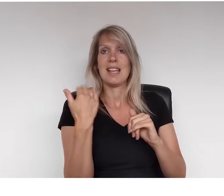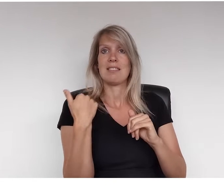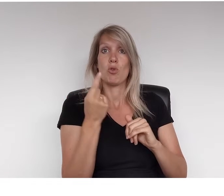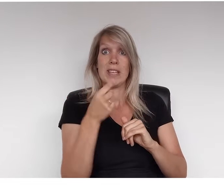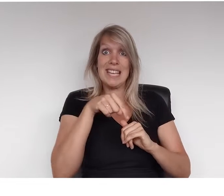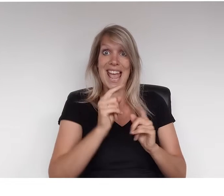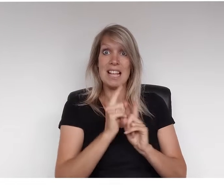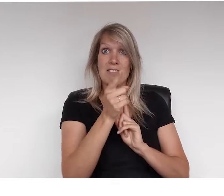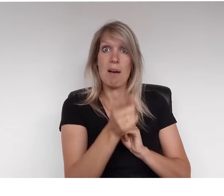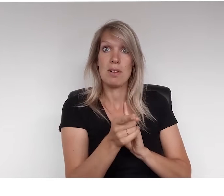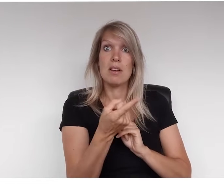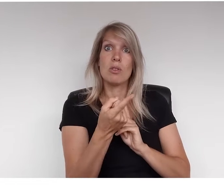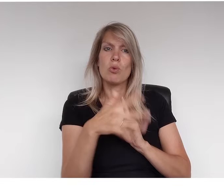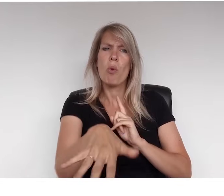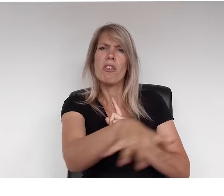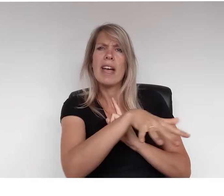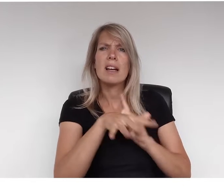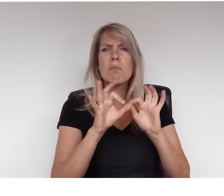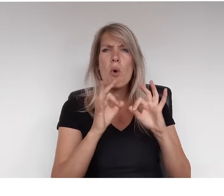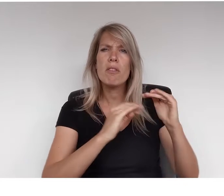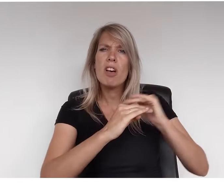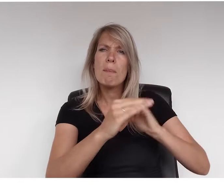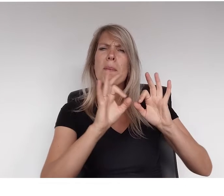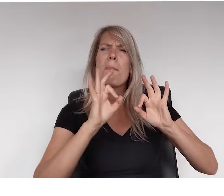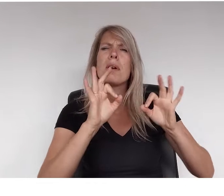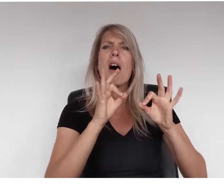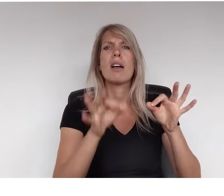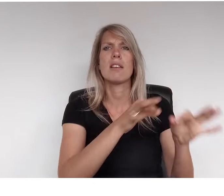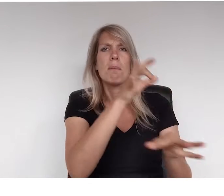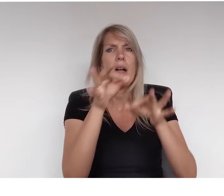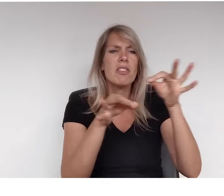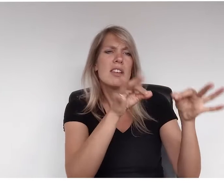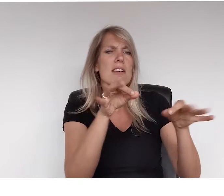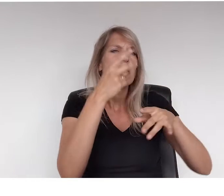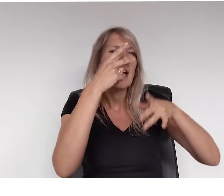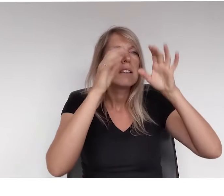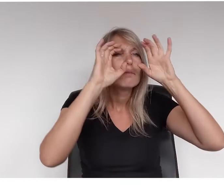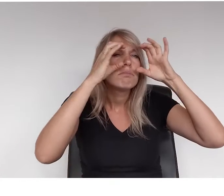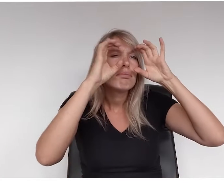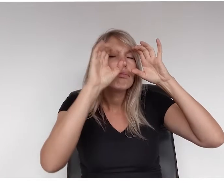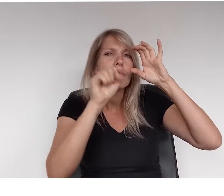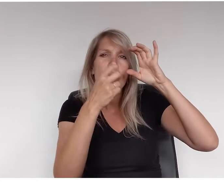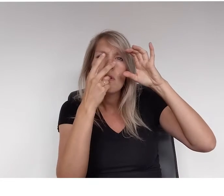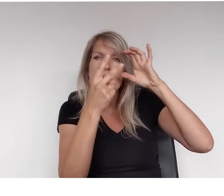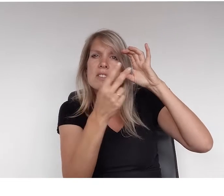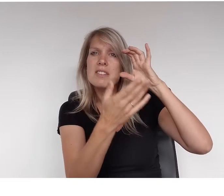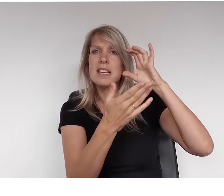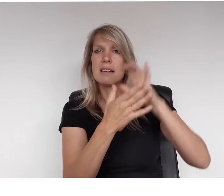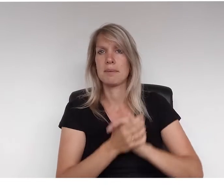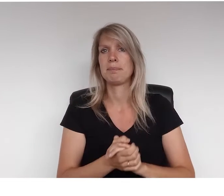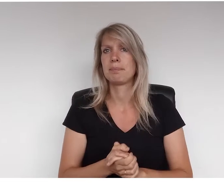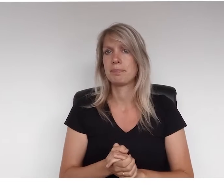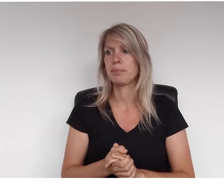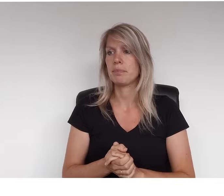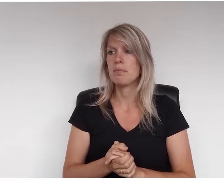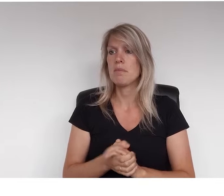een heel mooi veld met allemaal prachtige planten tegen. Oh, wauw. En ik ga kijken of we die door de verrekijk heen kunnen kijken. Wat goed zeg. Of we die kunnen zien.